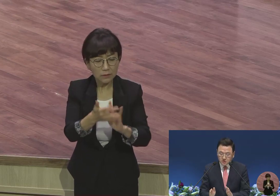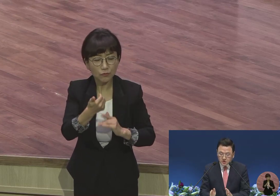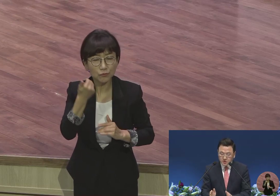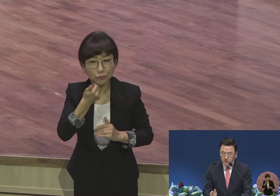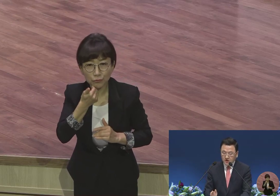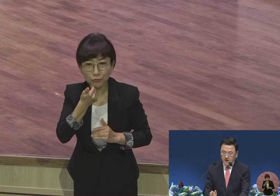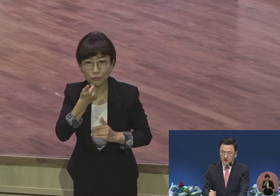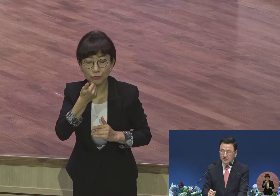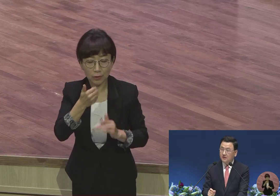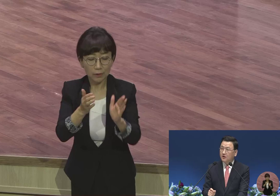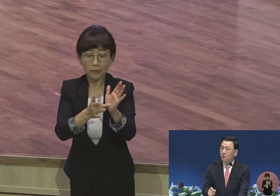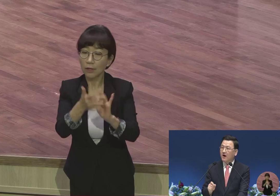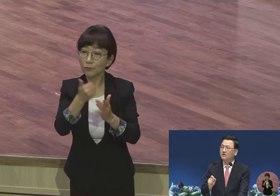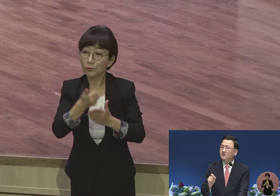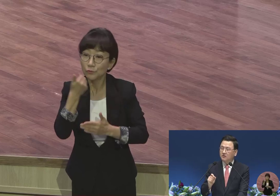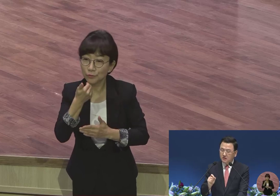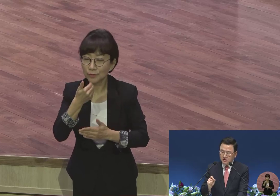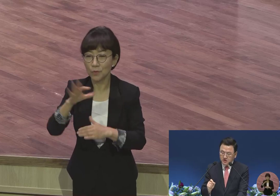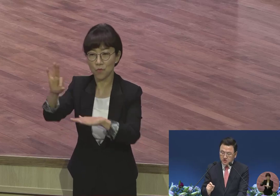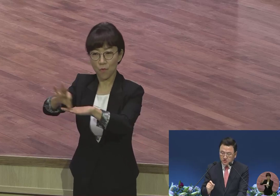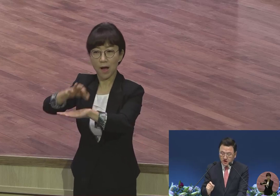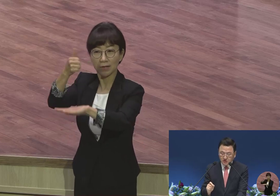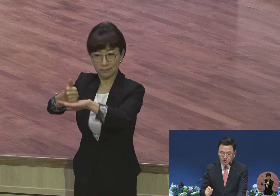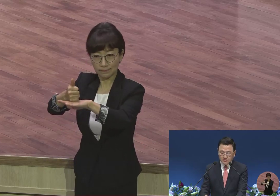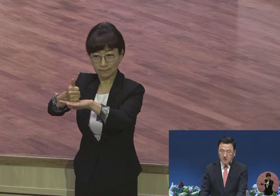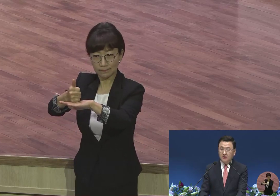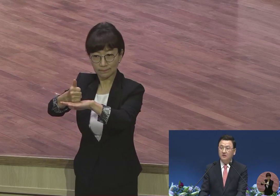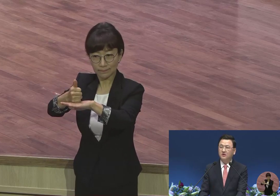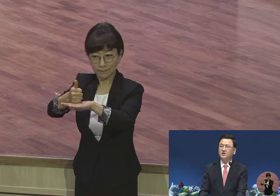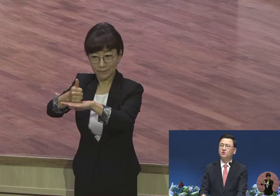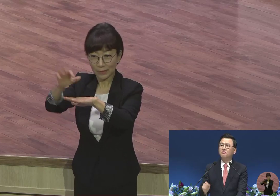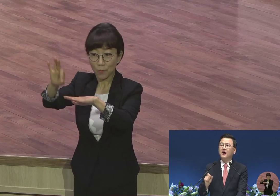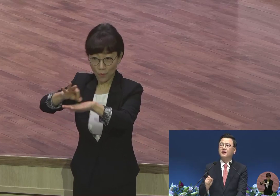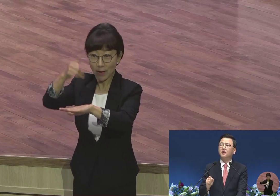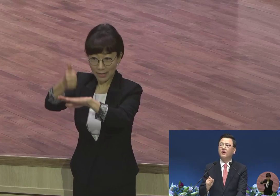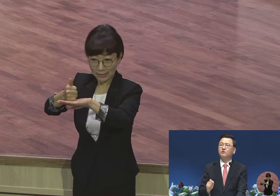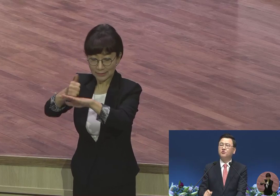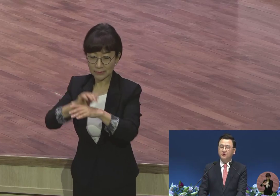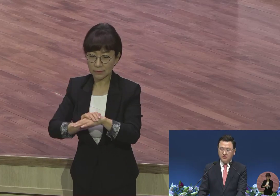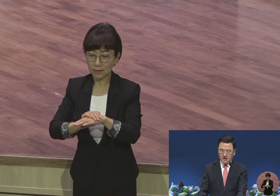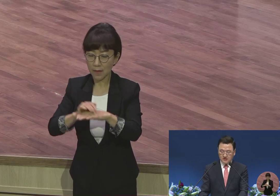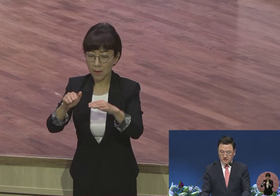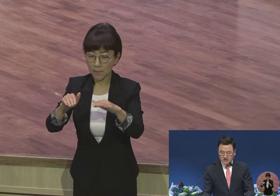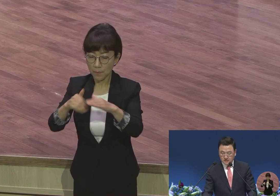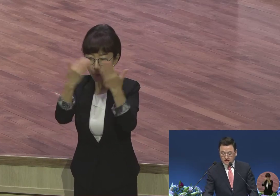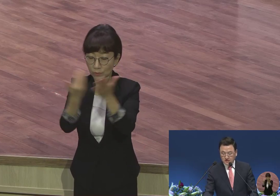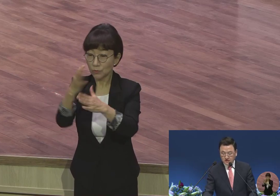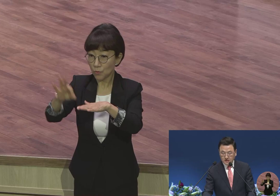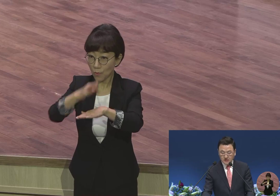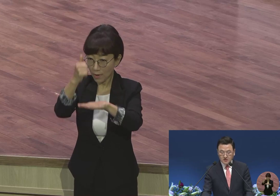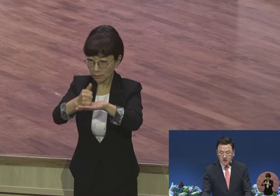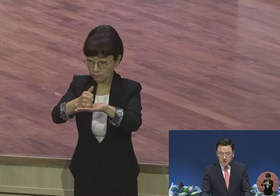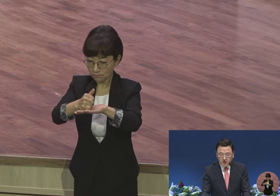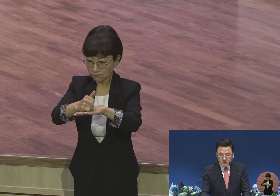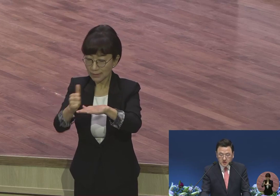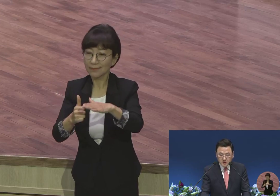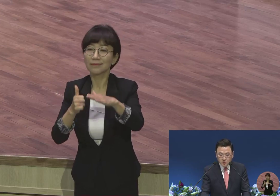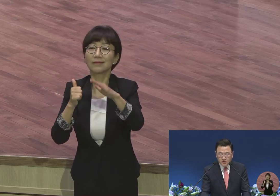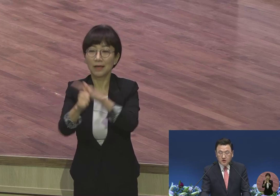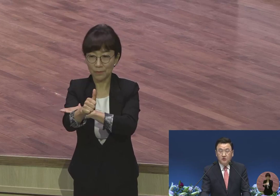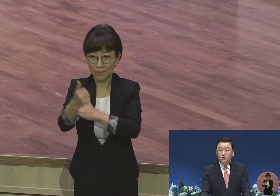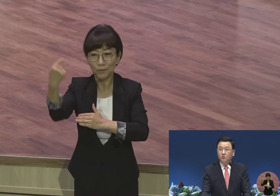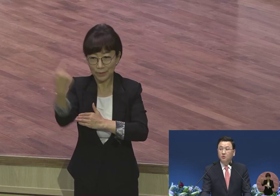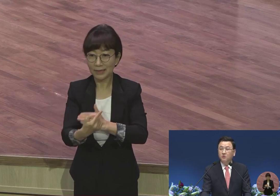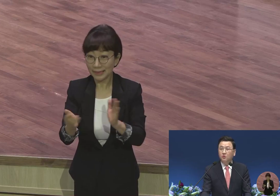강조하는데 어떤 그리스도인가? 왕적인 그리스도를 강조합니다. 그리스도는 만왕의 왕으로 오셨다. 그래서 마태복음